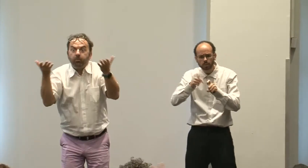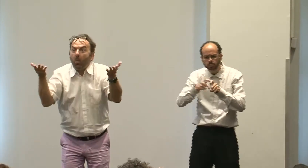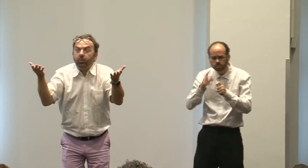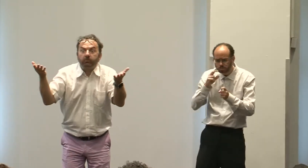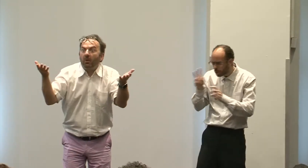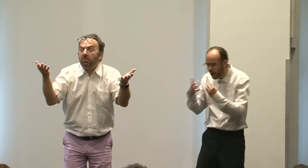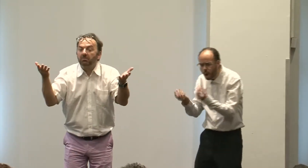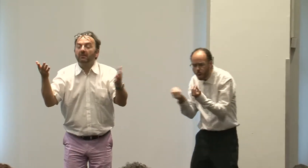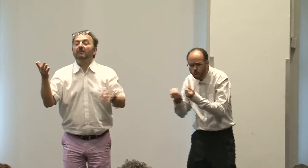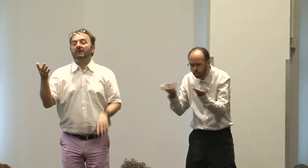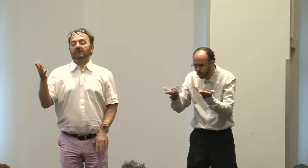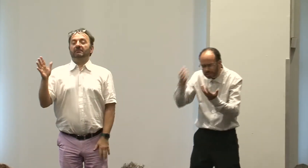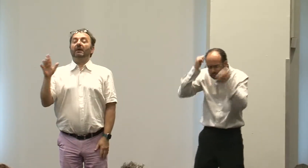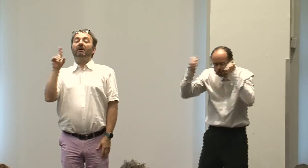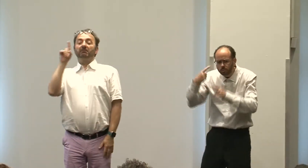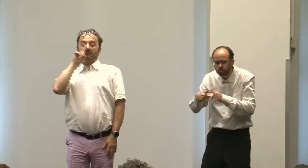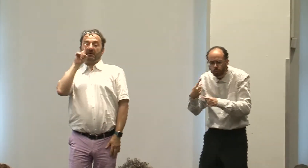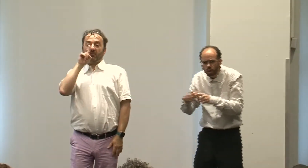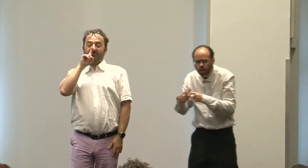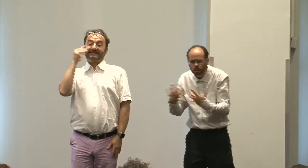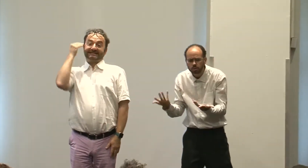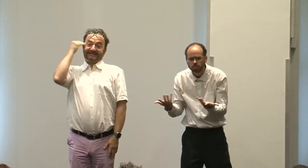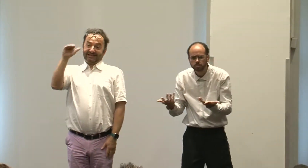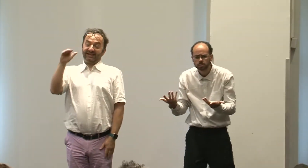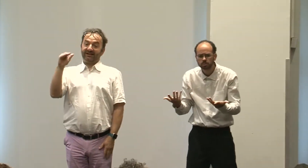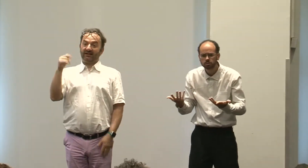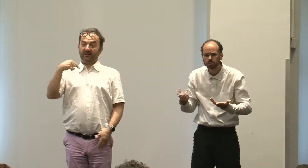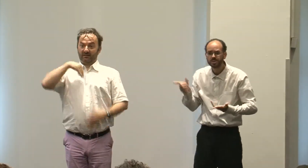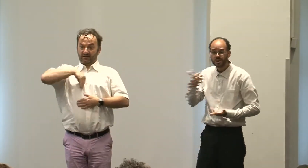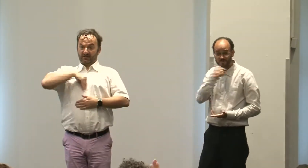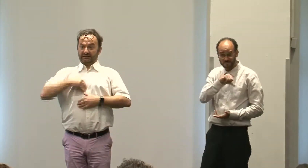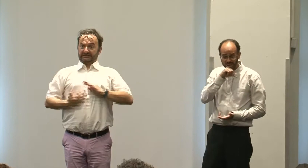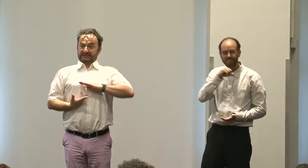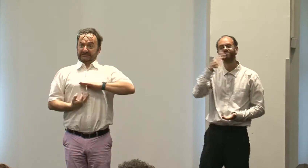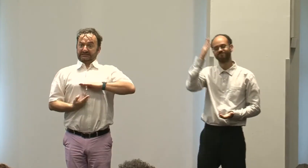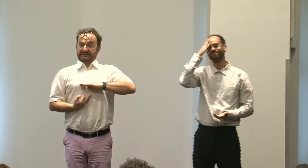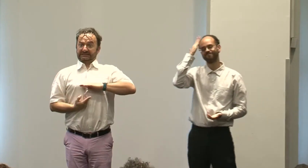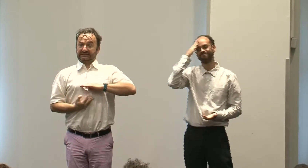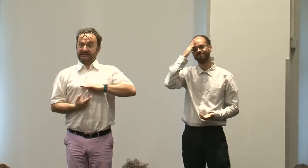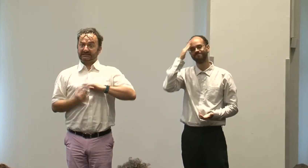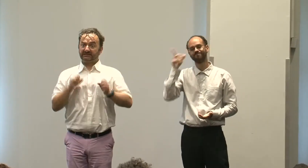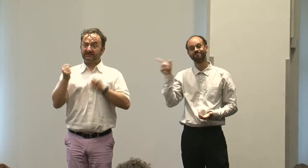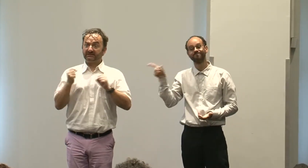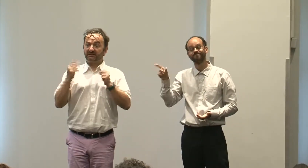resolveu me levar no hospital, porque viu que eu estava irritado, nervoso,